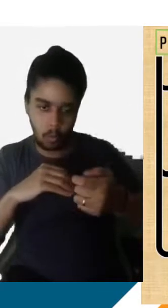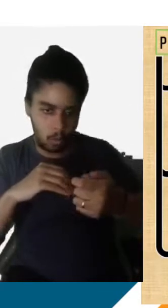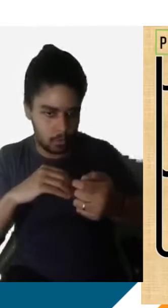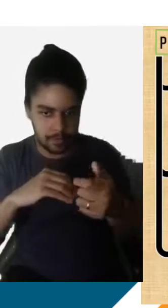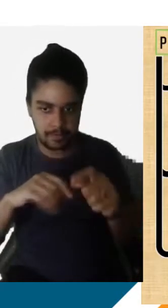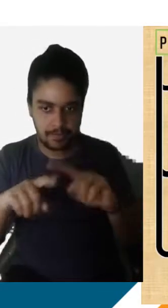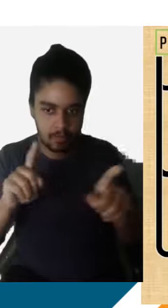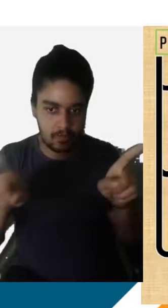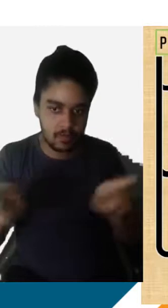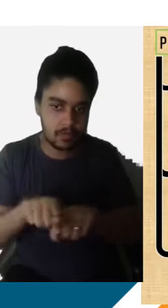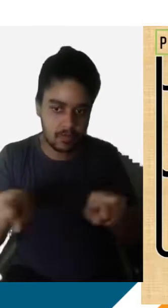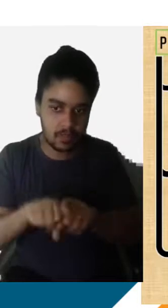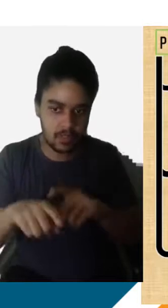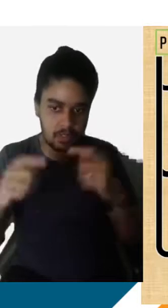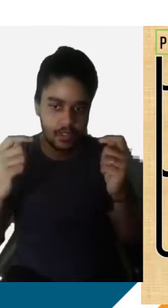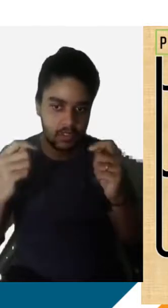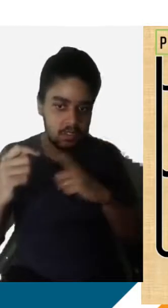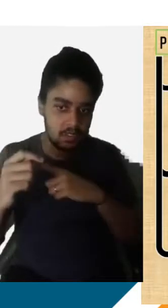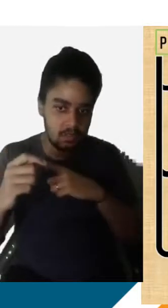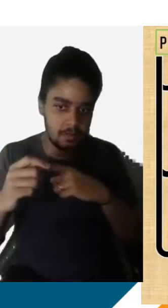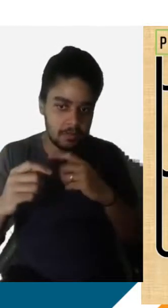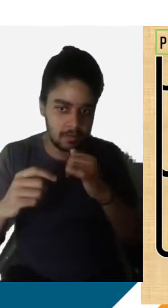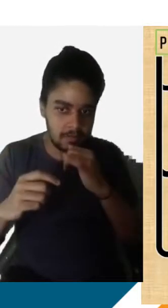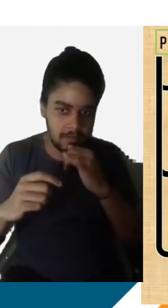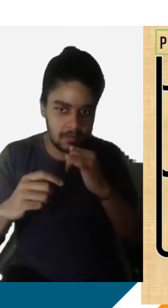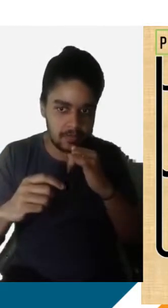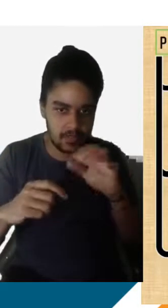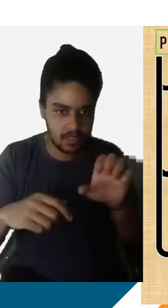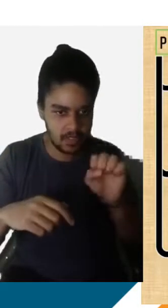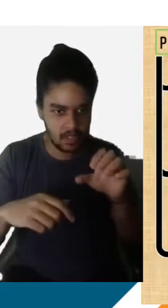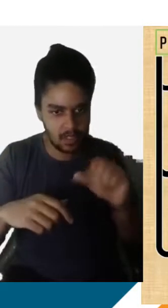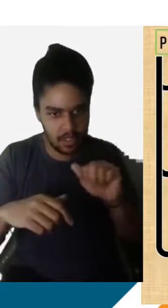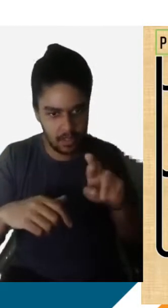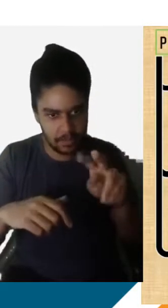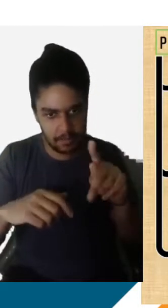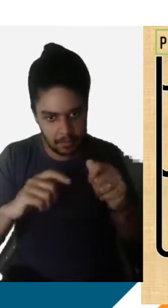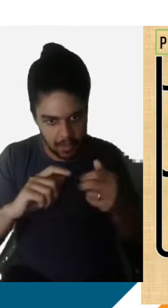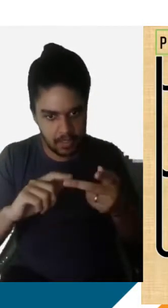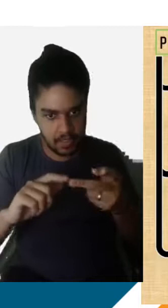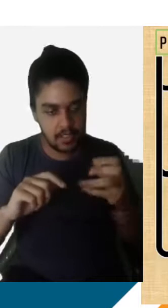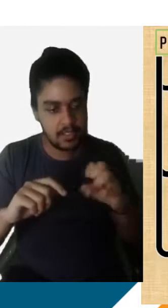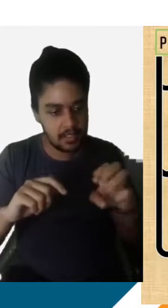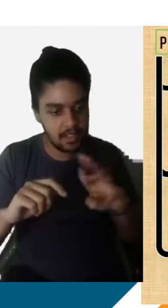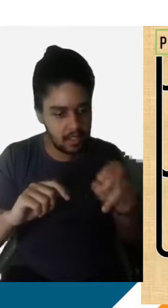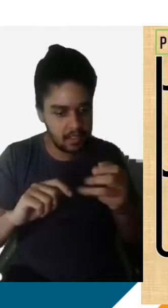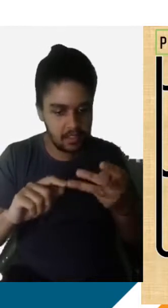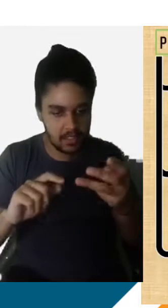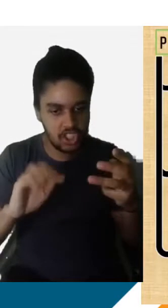irregularidades, saliências, mas que também podem apresentar feições como escarpa, serra e